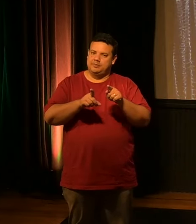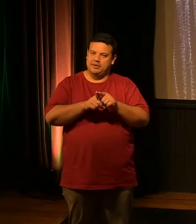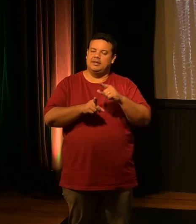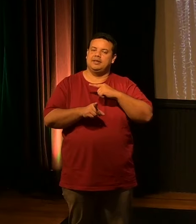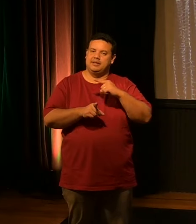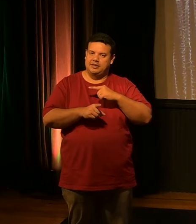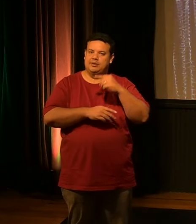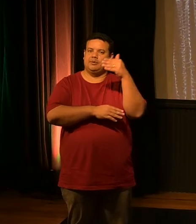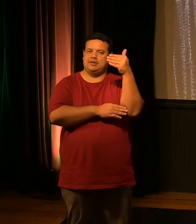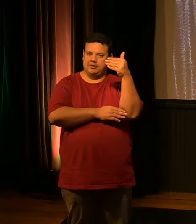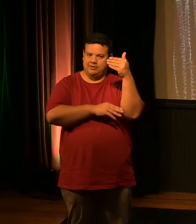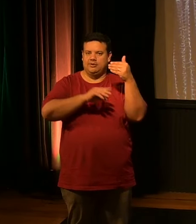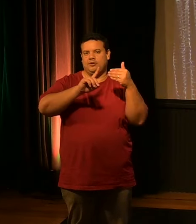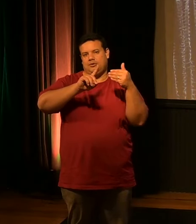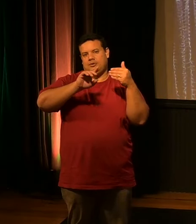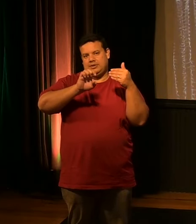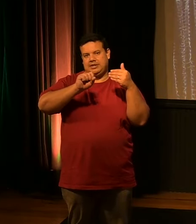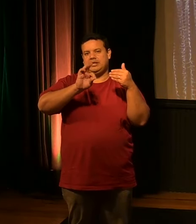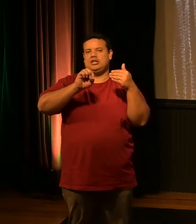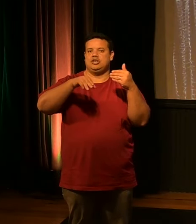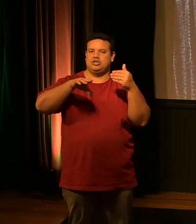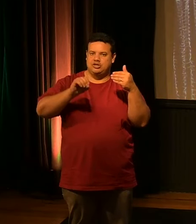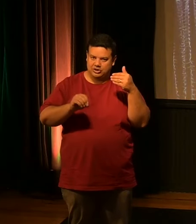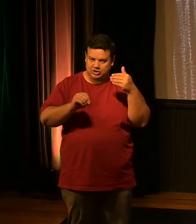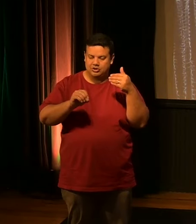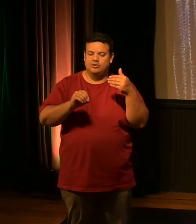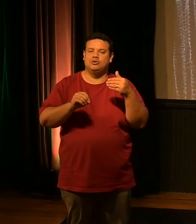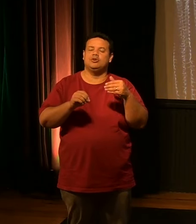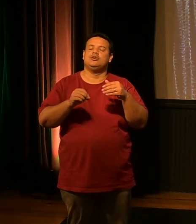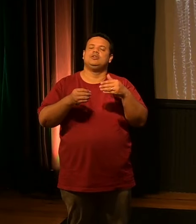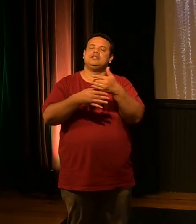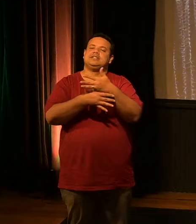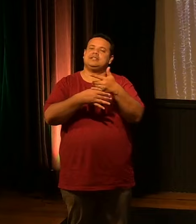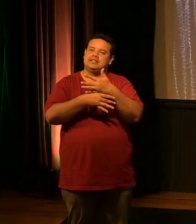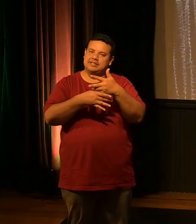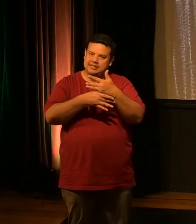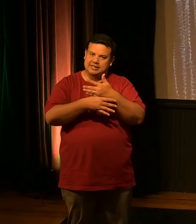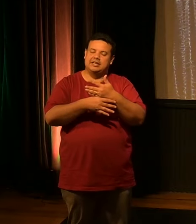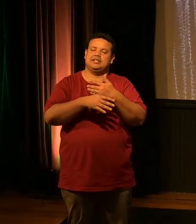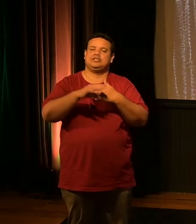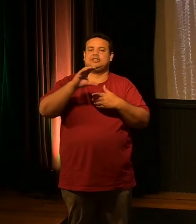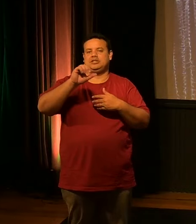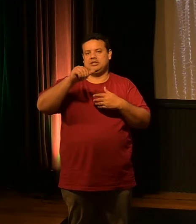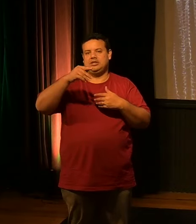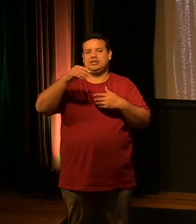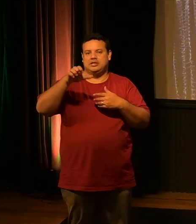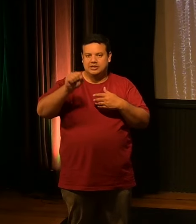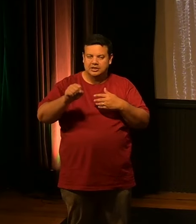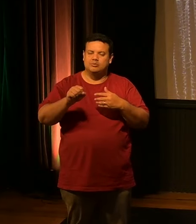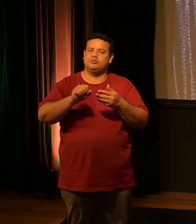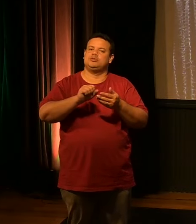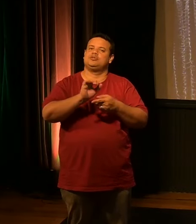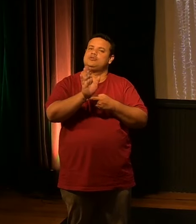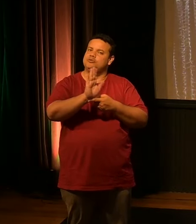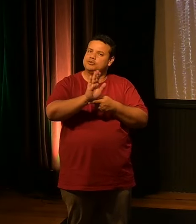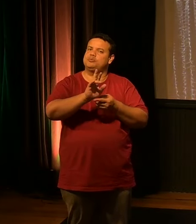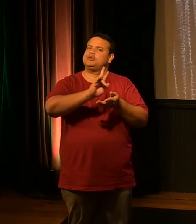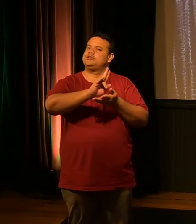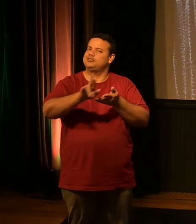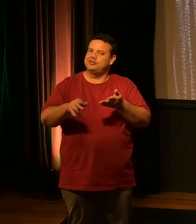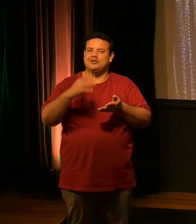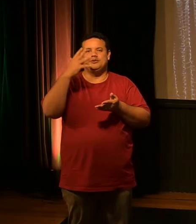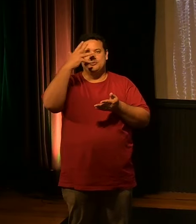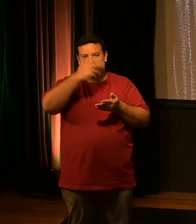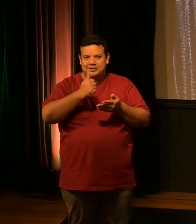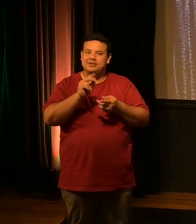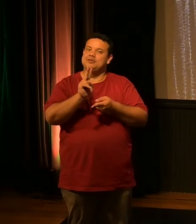Ainuz, Cidade Campo, da Juliana Rojas, O Último Pub, do Ken Loach. Enfim, está uma programação bastante bonita, espero que